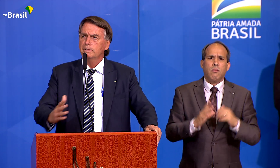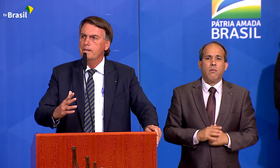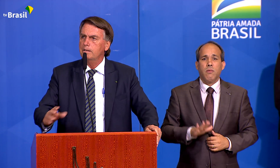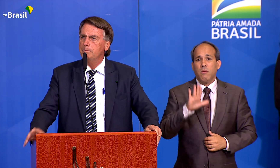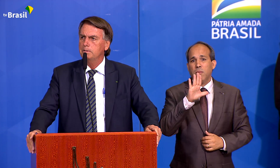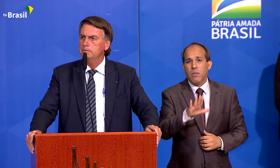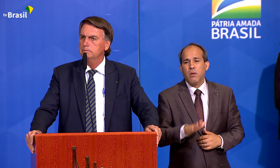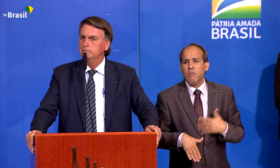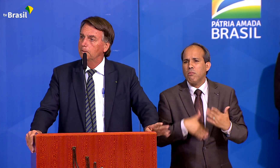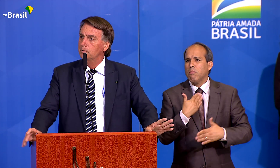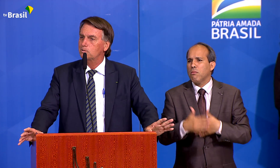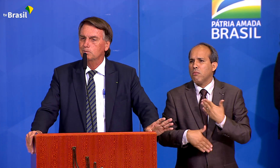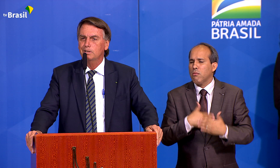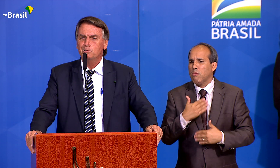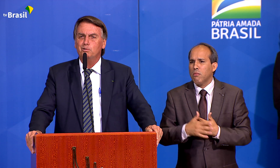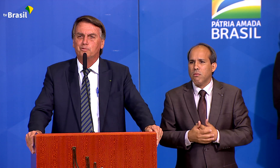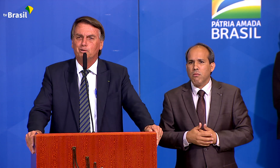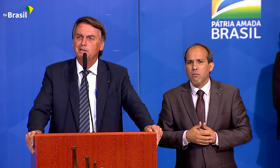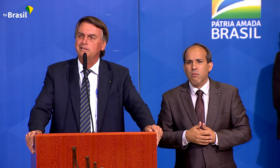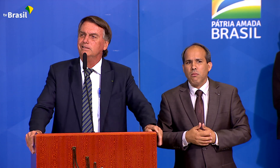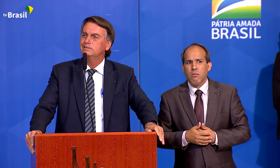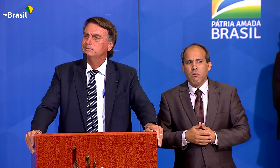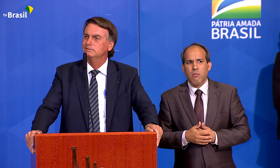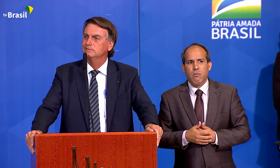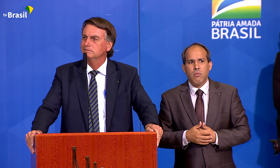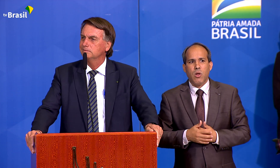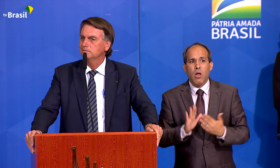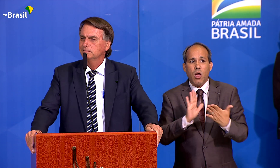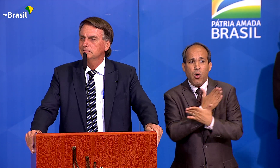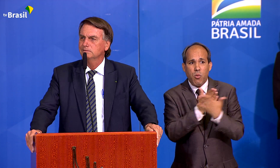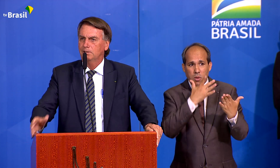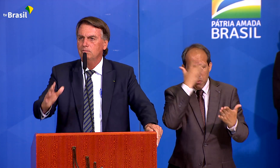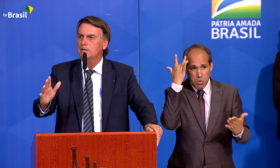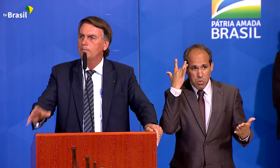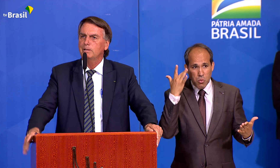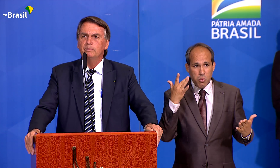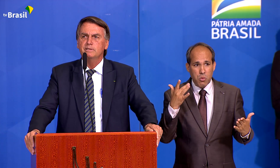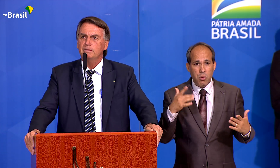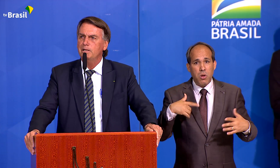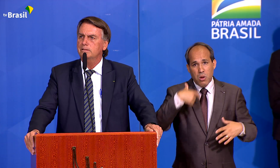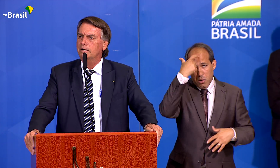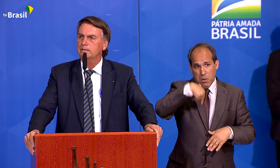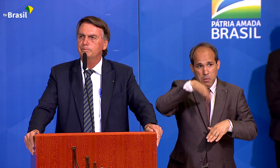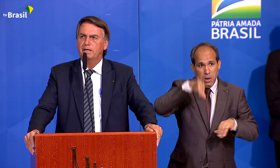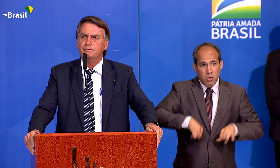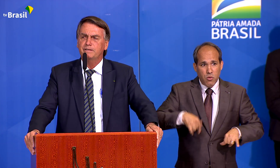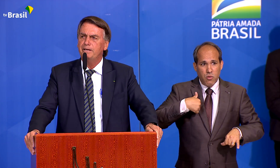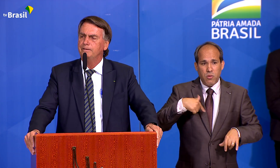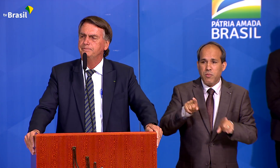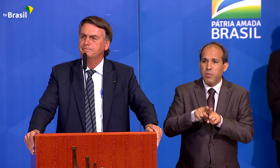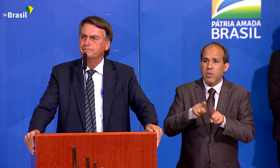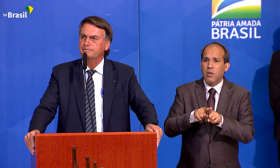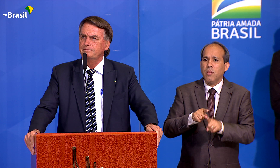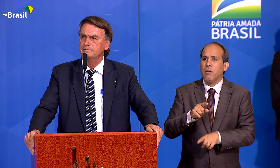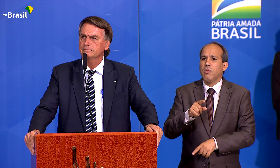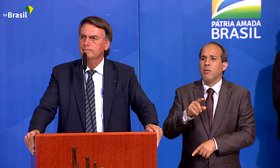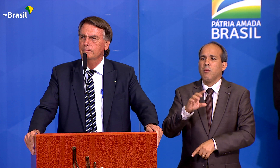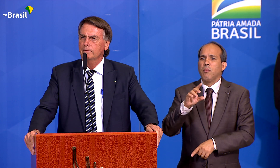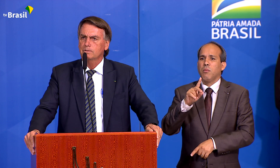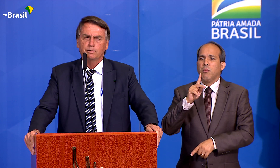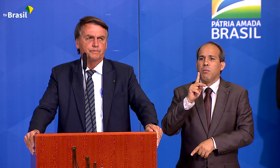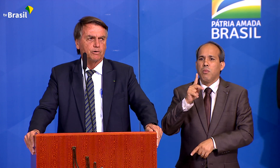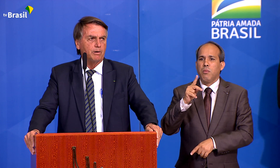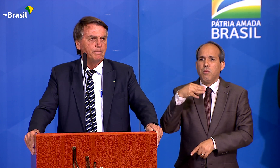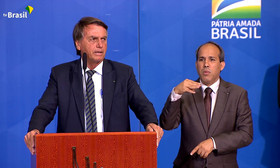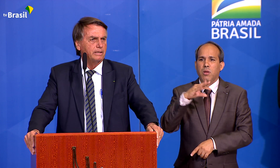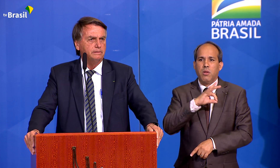no meio desse caminho uma pessoa sofreu bastante Esse é o Cabo da Polícia Militar que é deputado federal